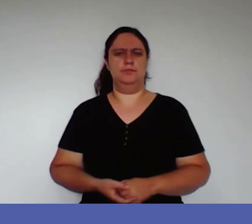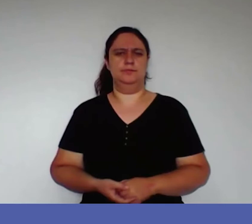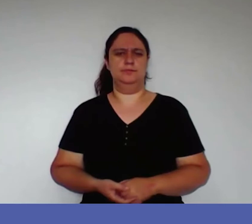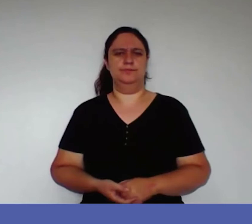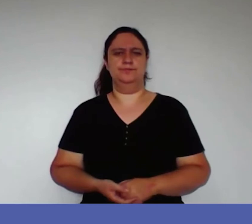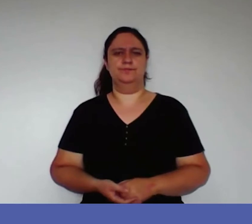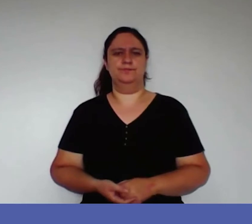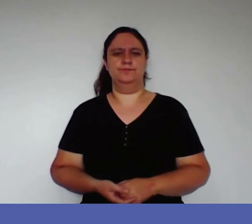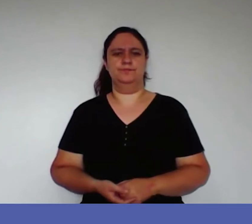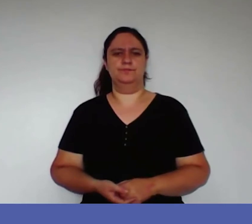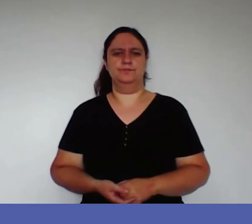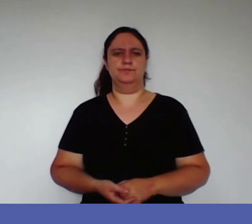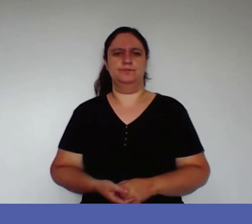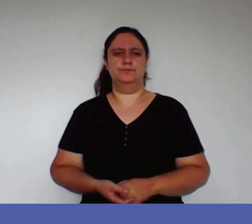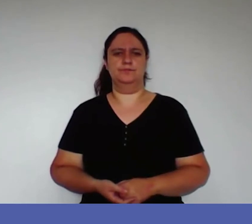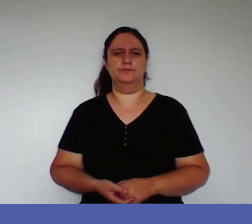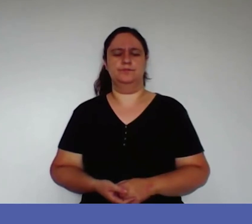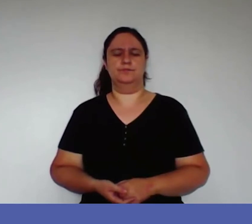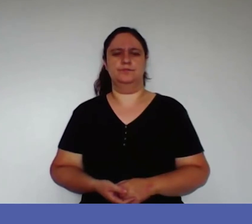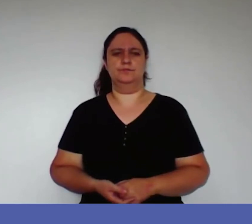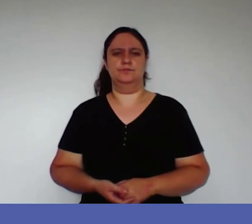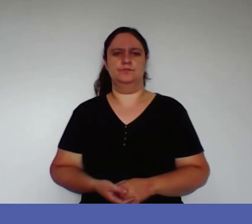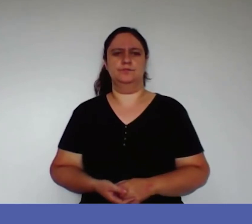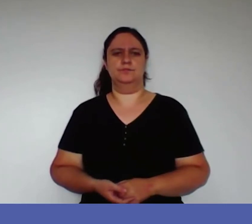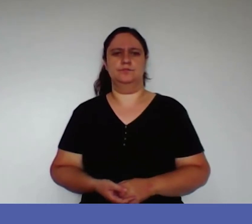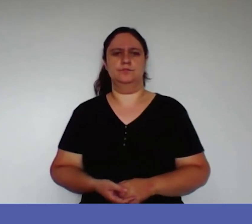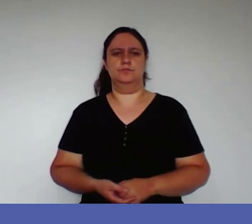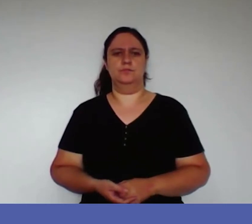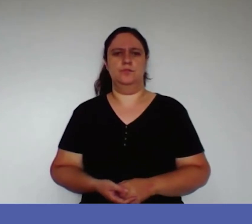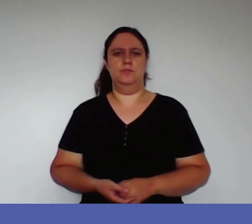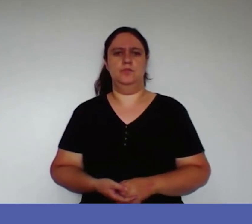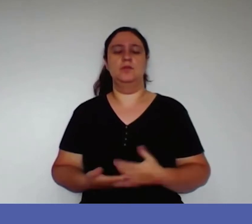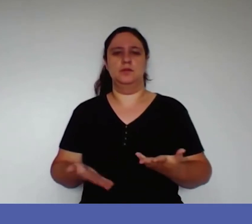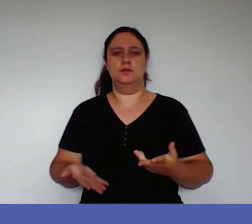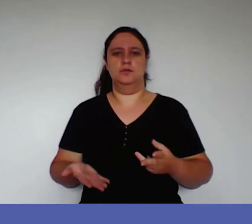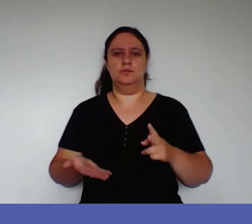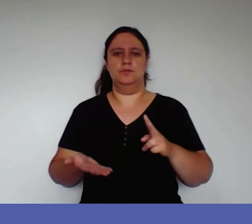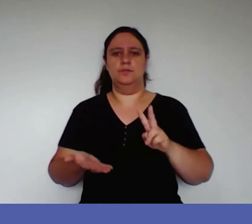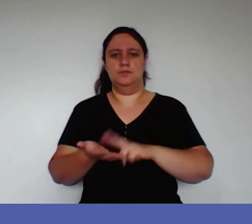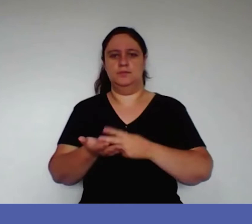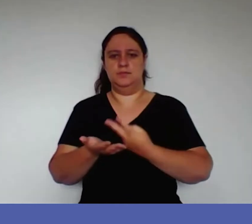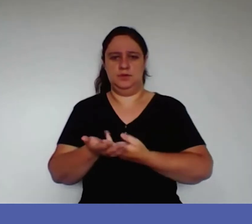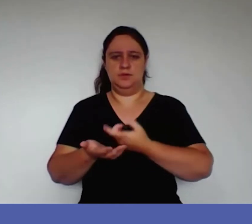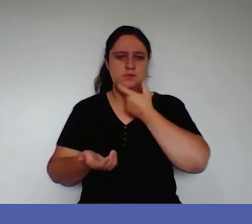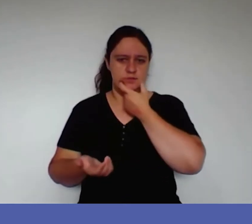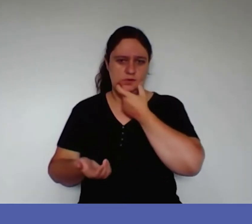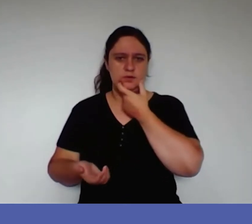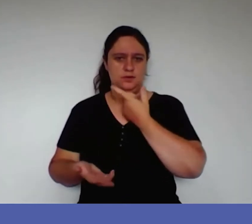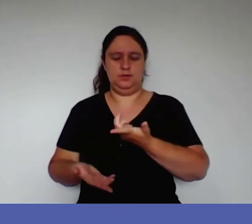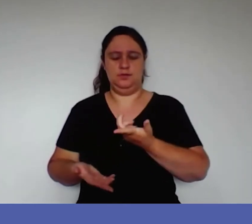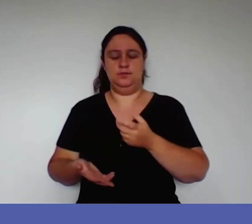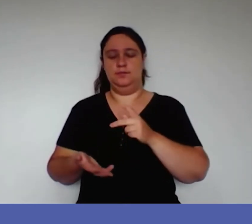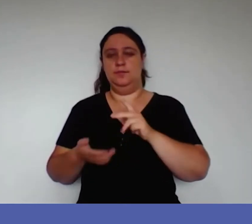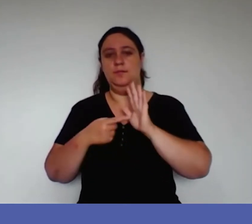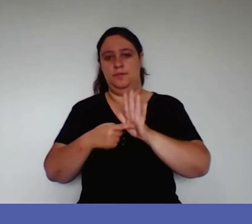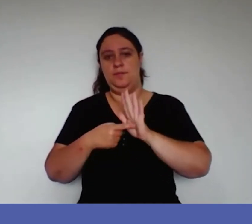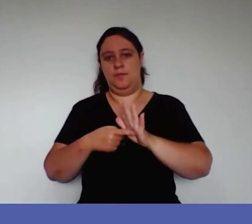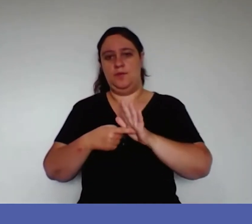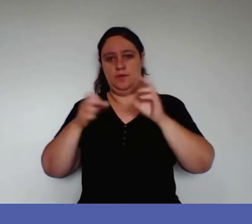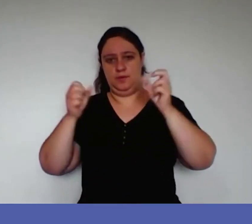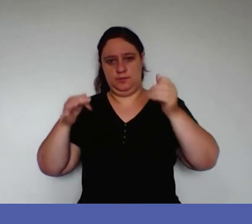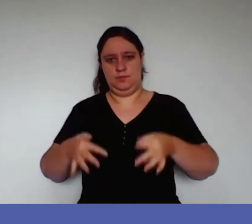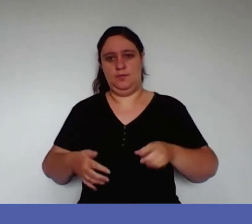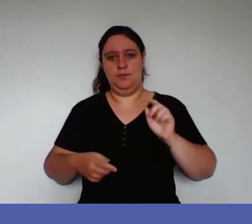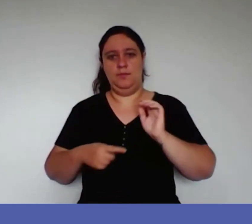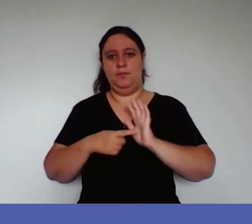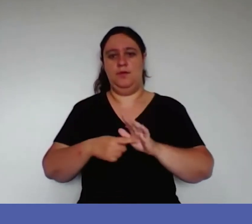Portanto, irmãos, uma nota de King James atualizado diz assim: e depois as esquinas